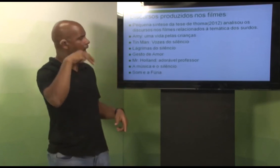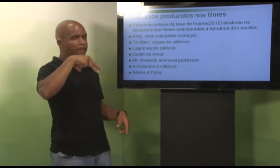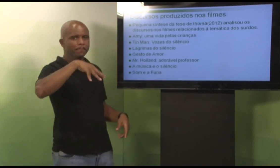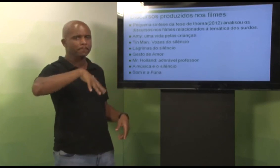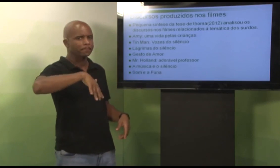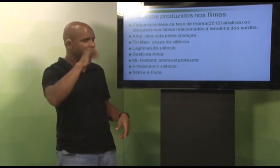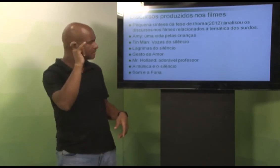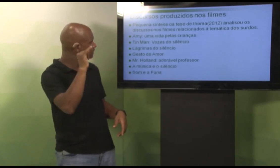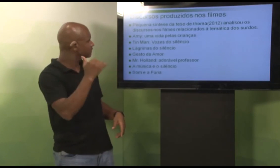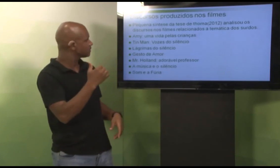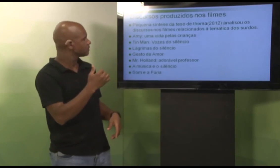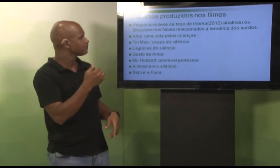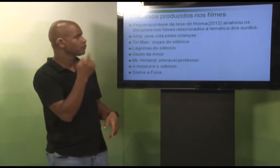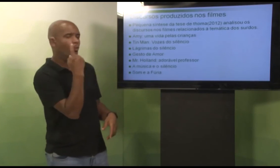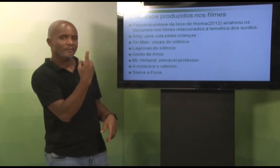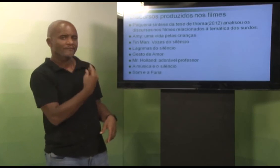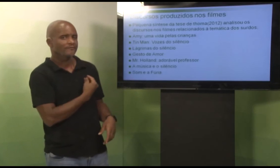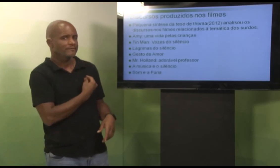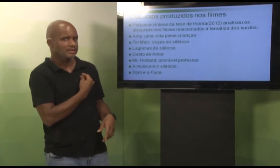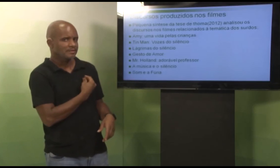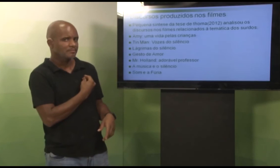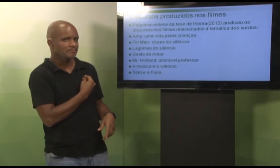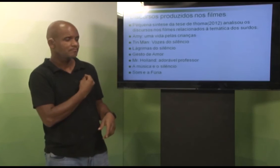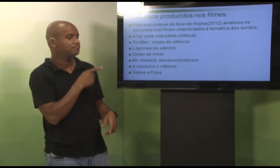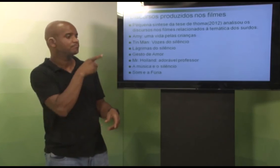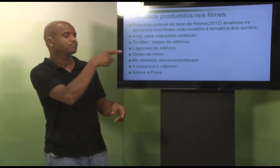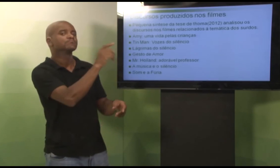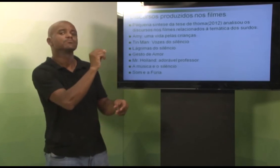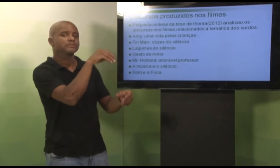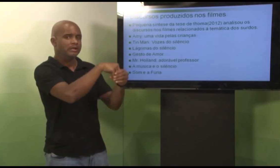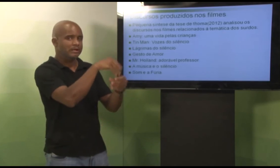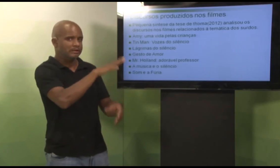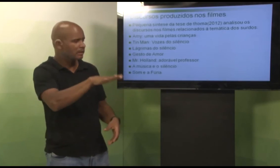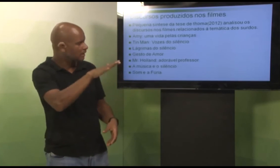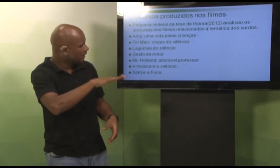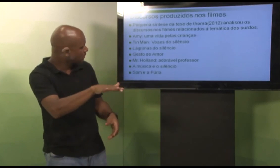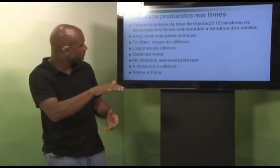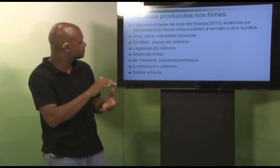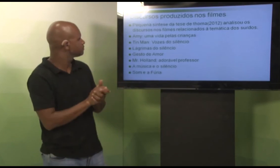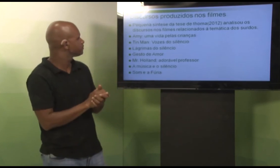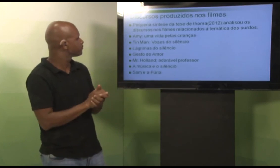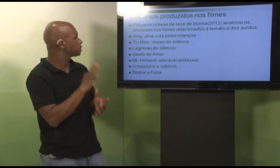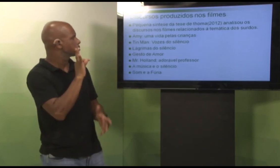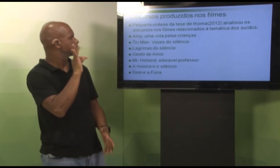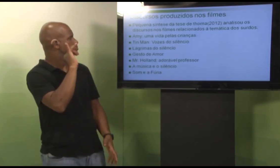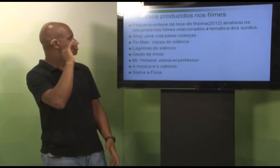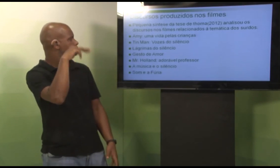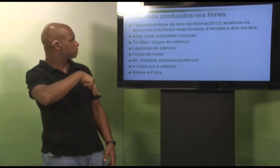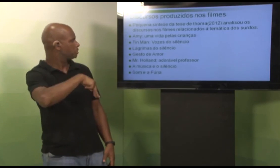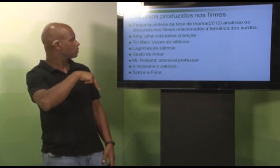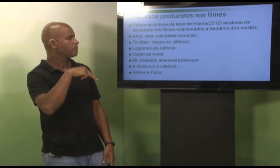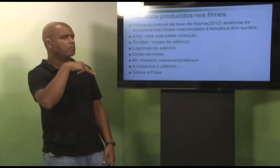que tem a temática de surdos. São 7 filmes, esses aqui. M, Uma Vida pelas